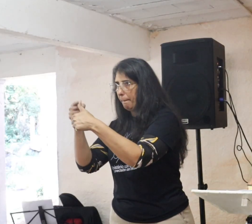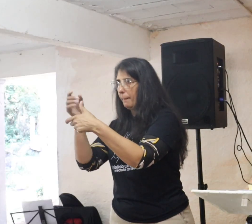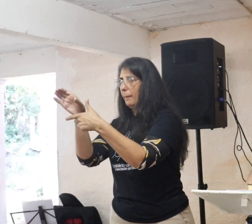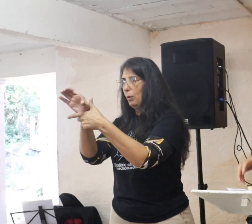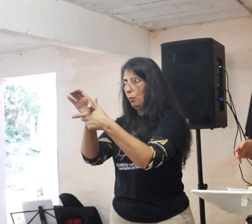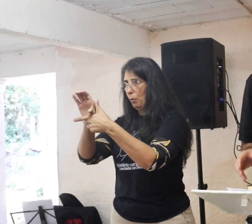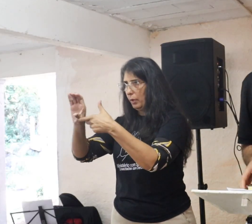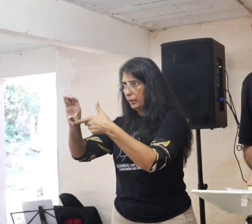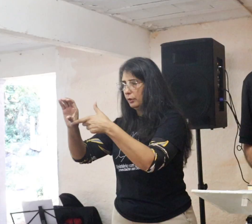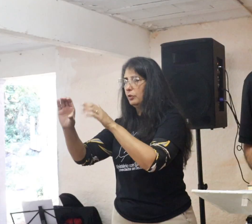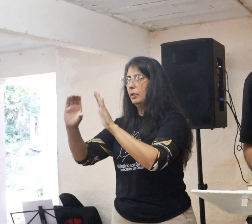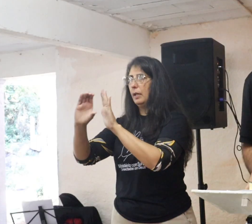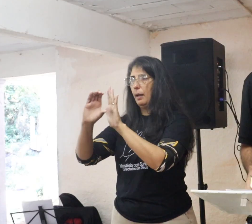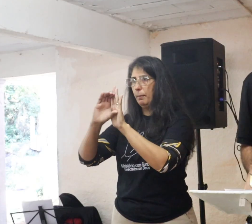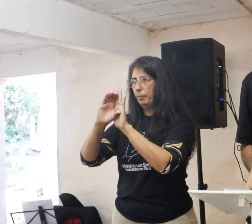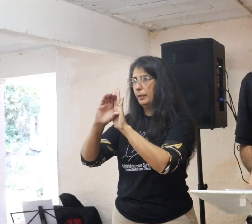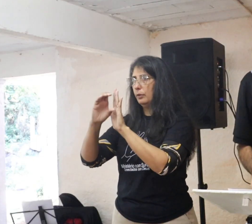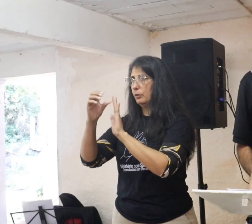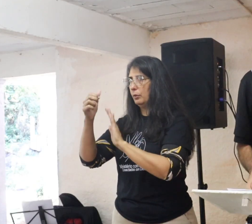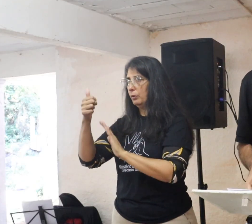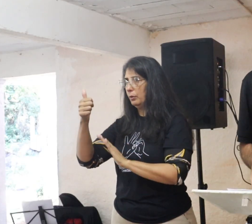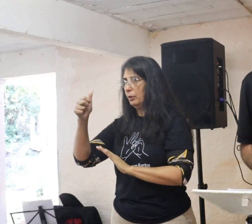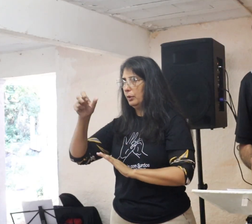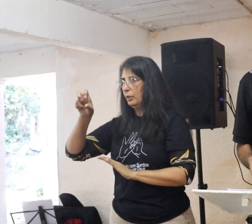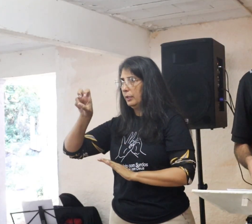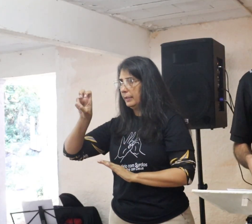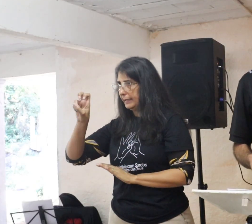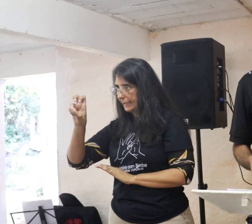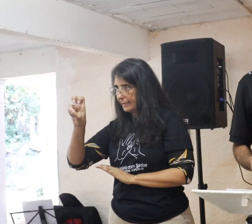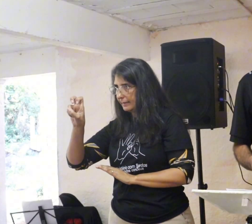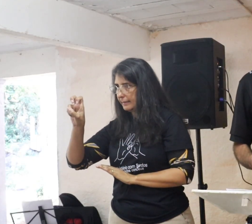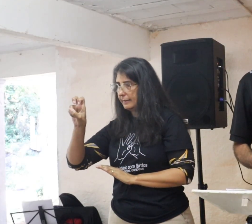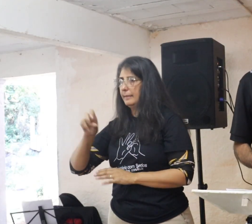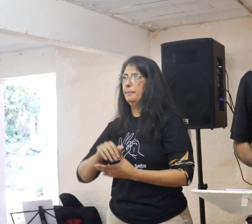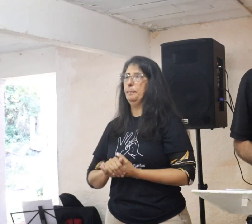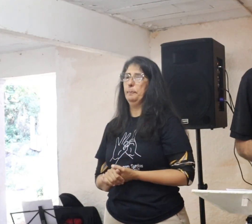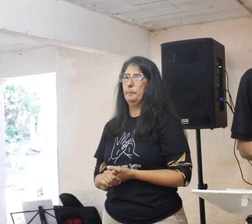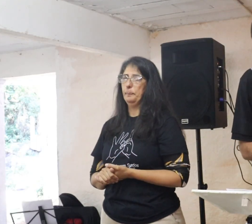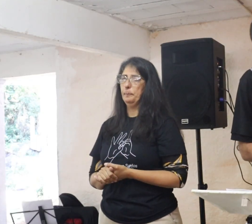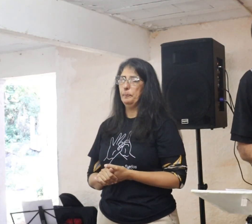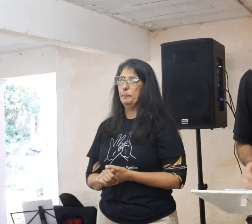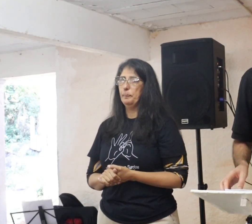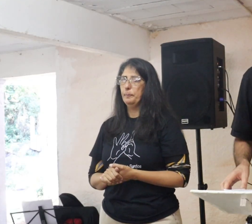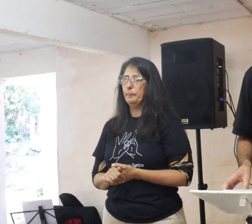15. Você pode abrir a sua Bíblia, se você estiver com ela aí, senão você vai acompanhar a leitura.